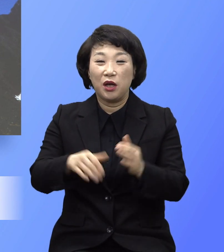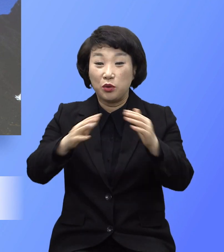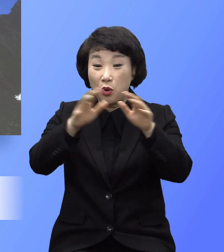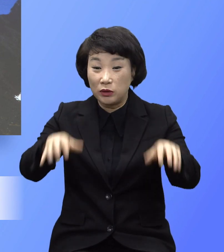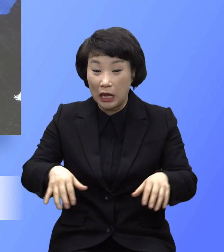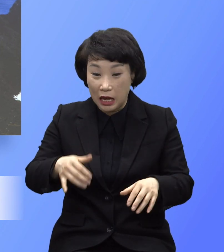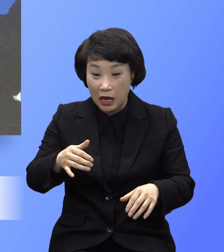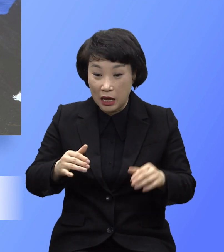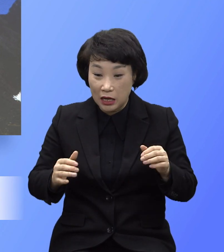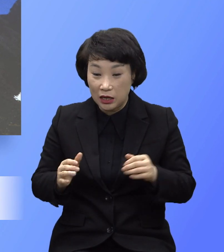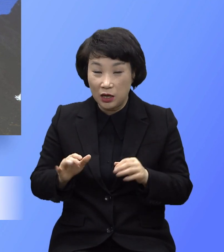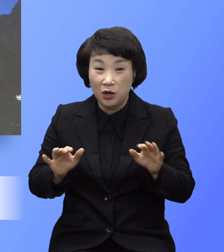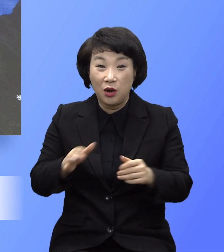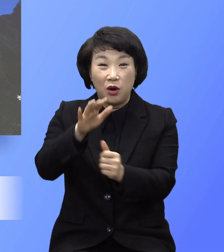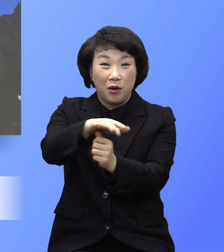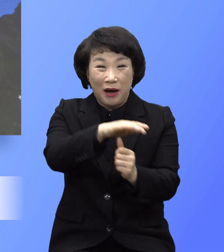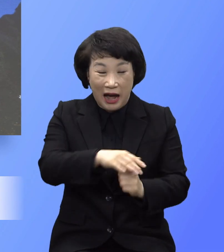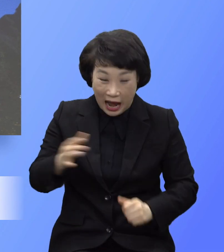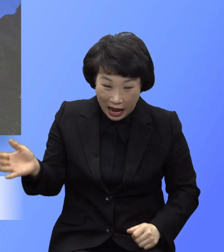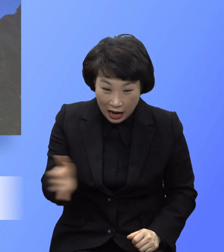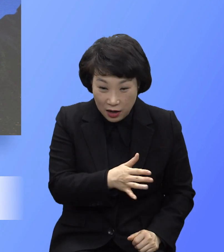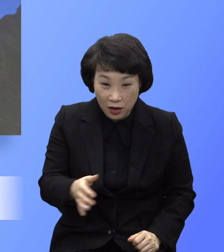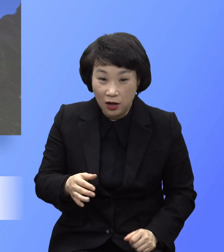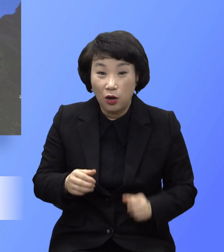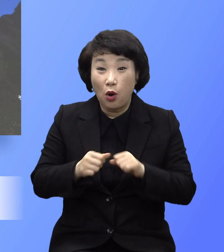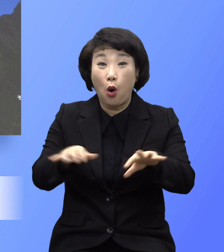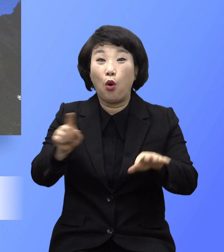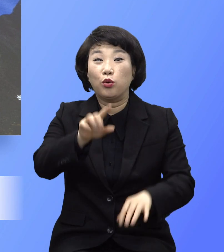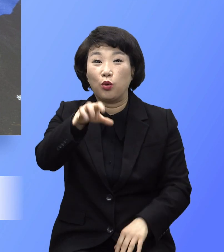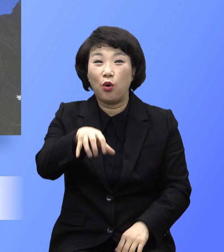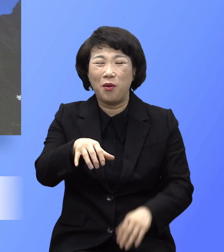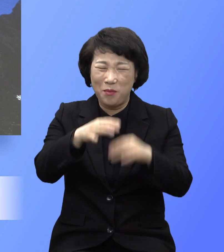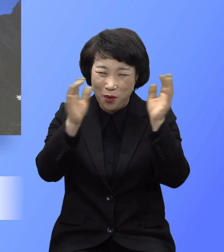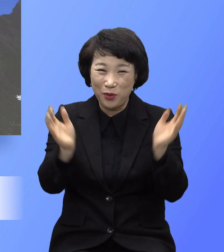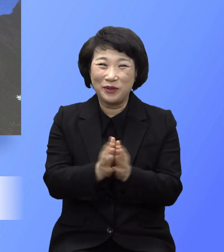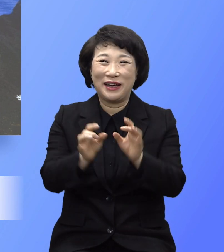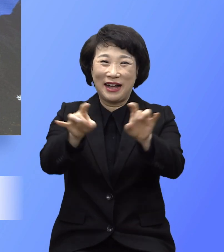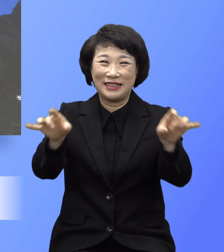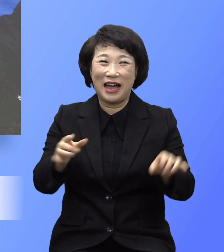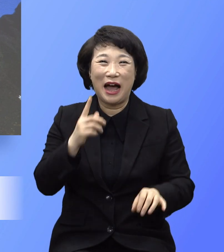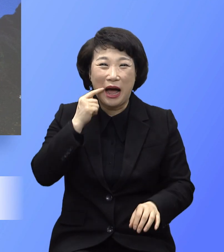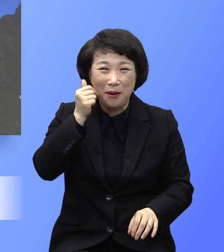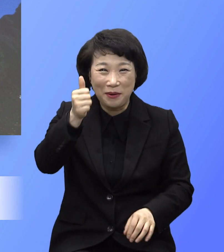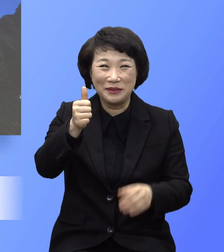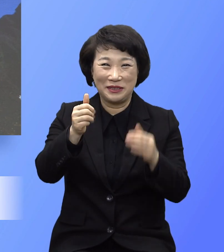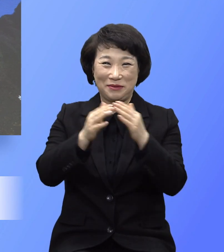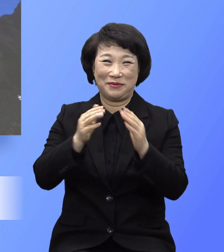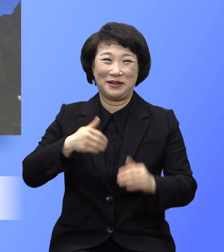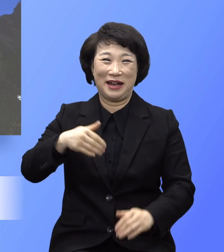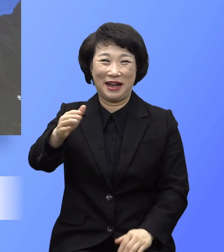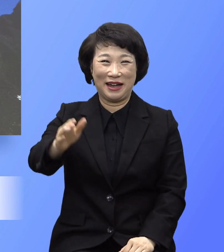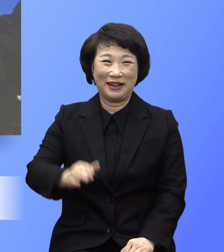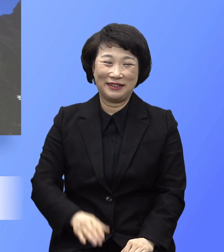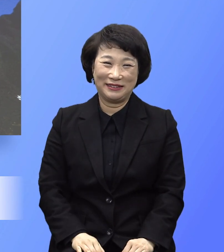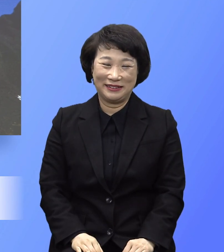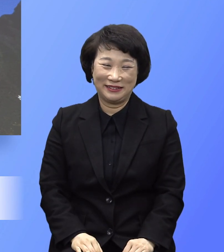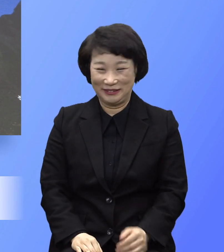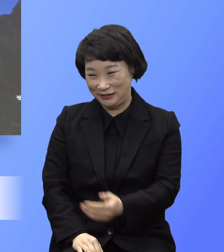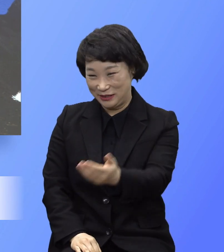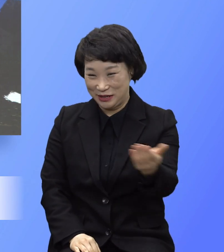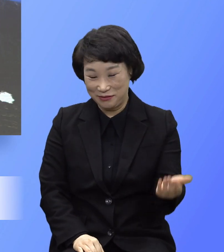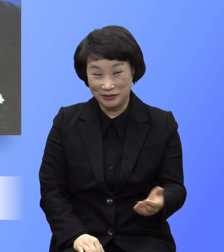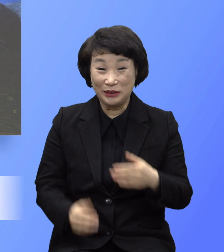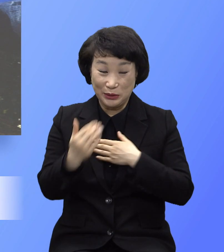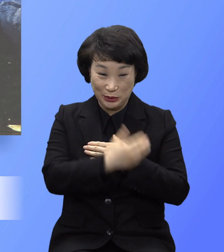없이 다 없어졌는데 어디로 갔나 봤더니 다 제 아버지 집으로 갔어요.